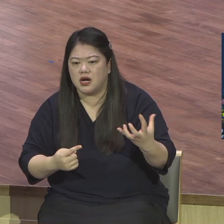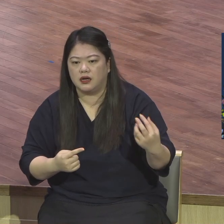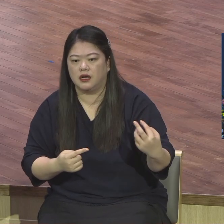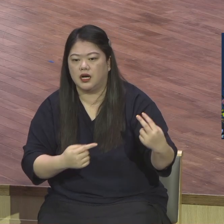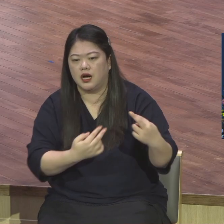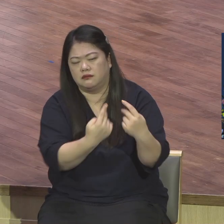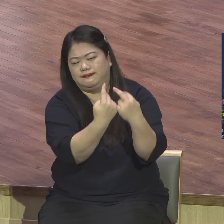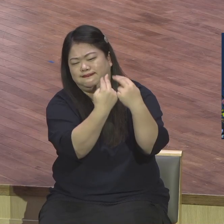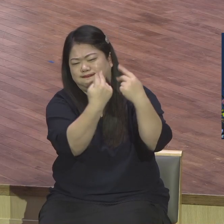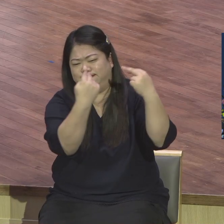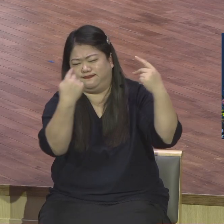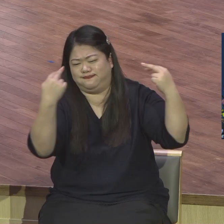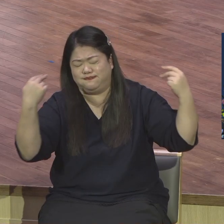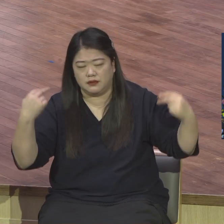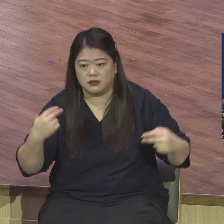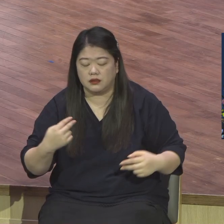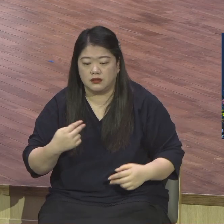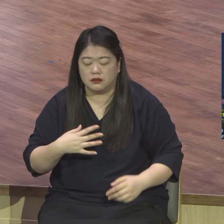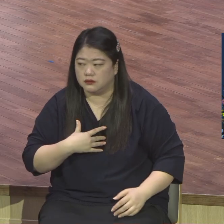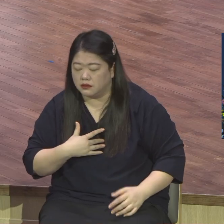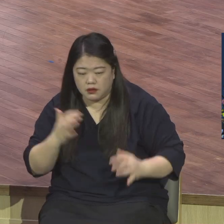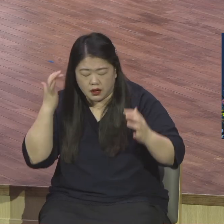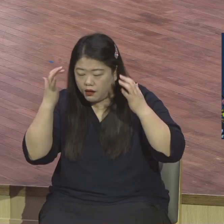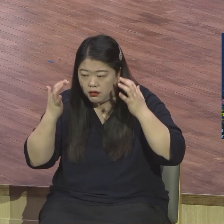이들을 책망하고 있습니다.